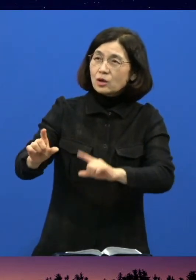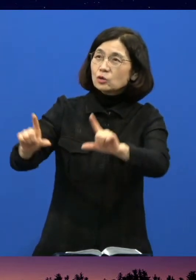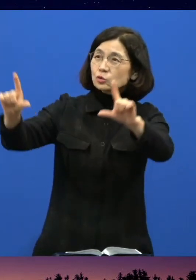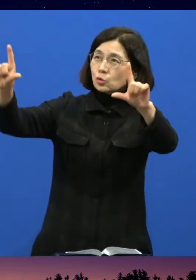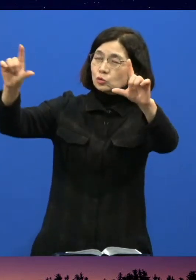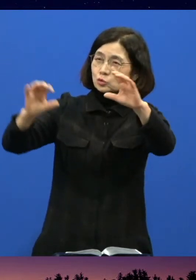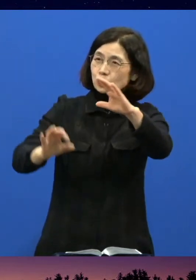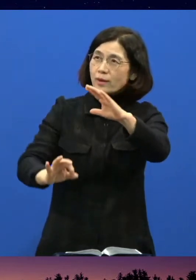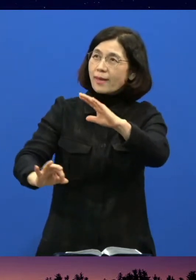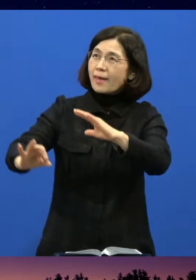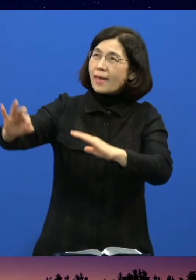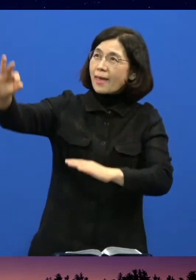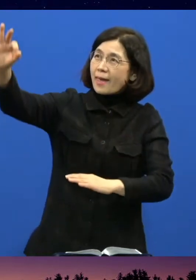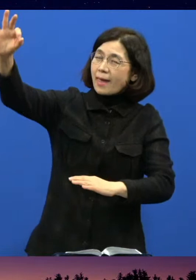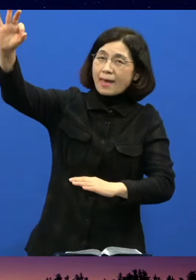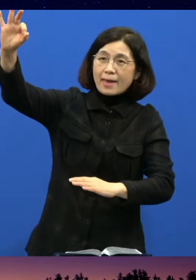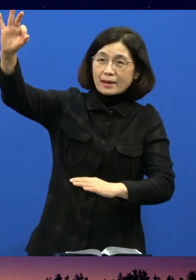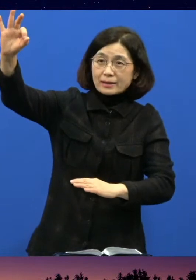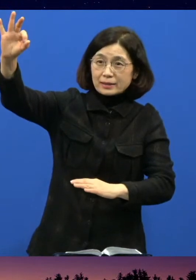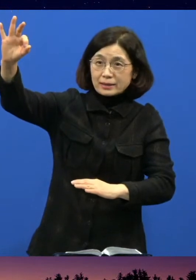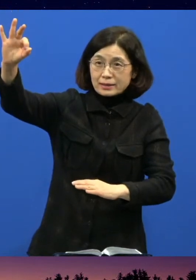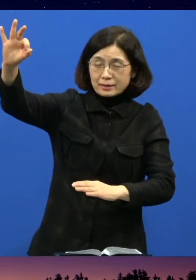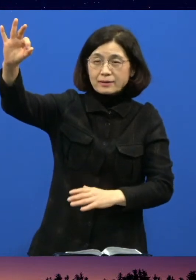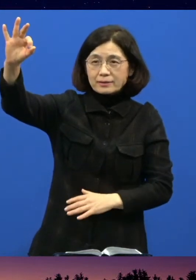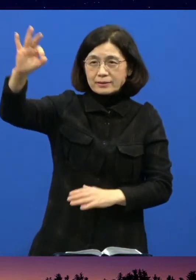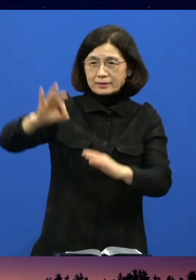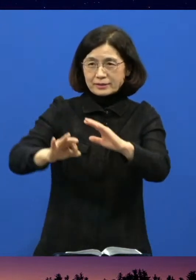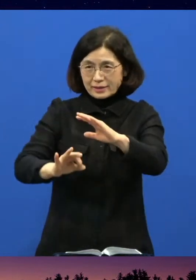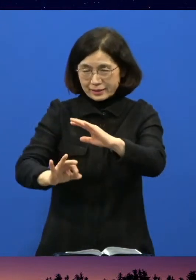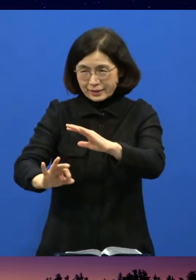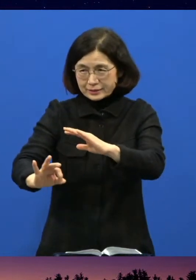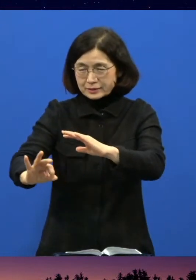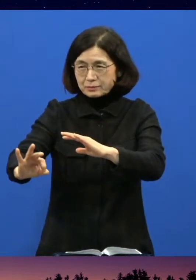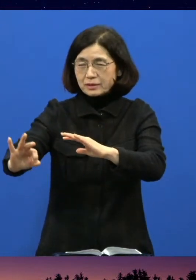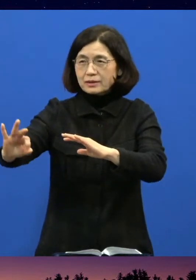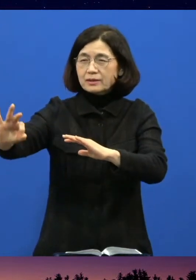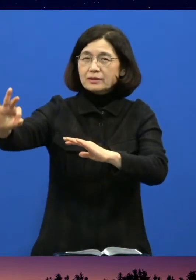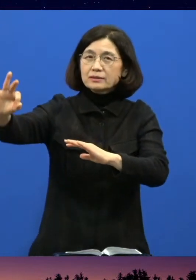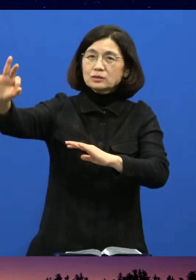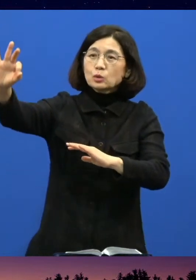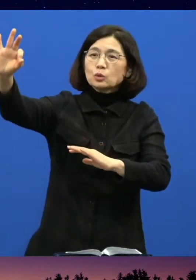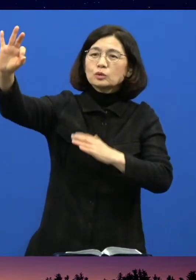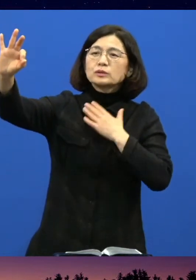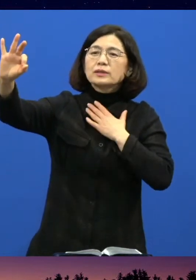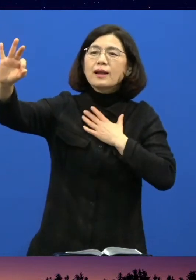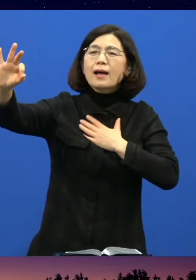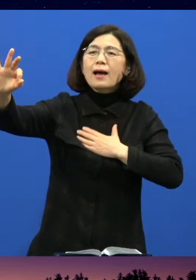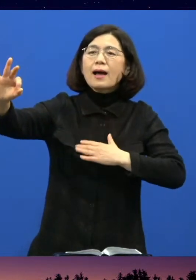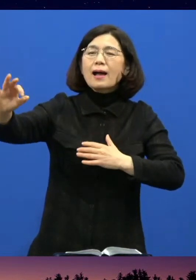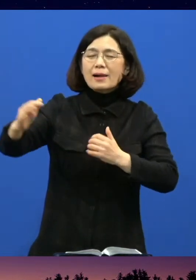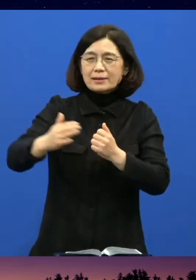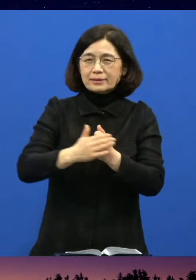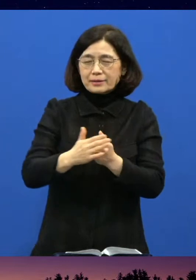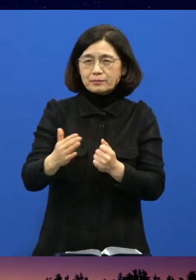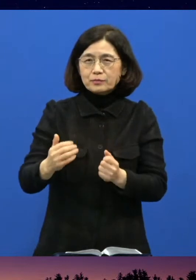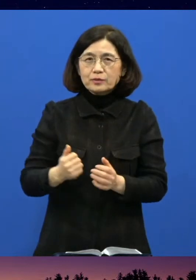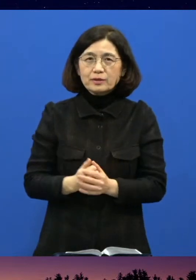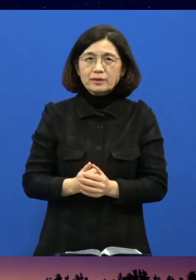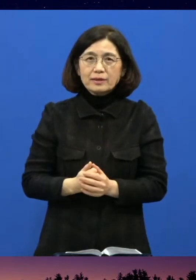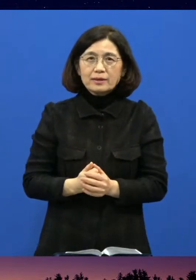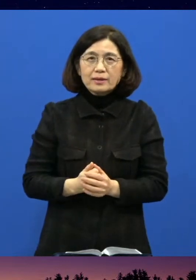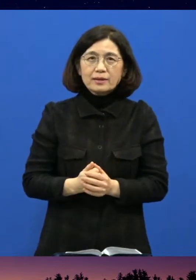그곳에 동쪽에 여지없이 태양이 아침이 떠오를 것을 알기 때문에, 그죠?